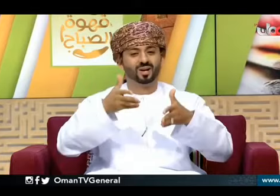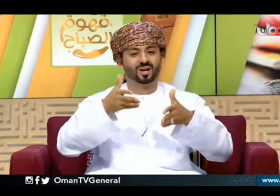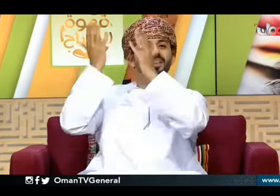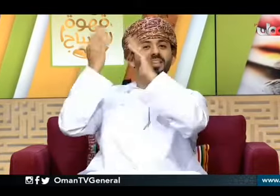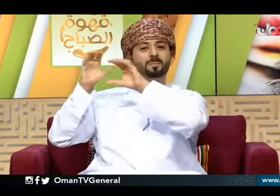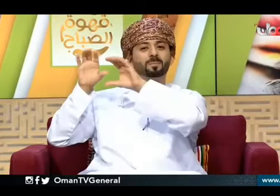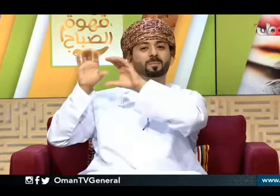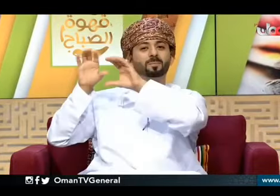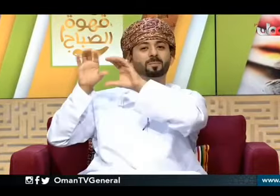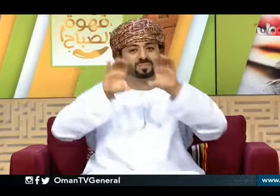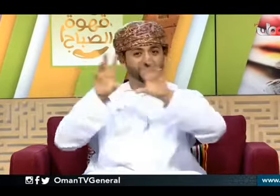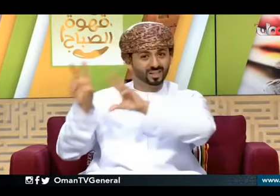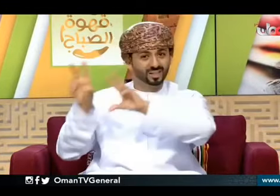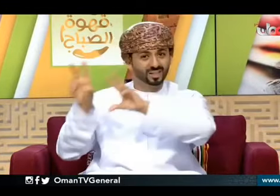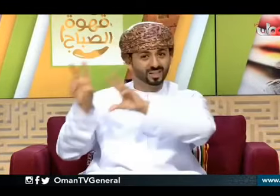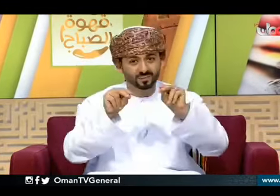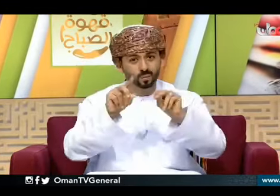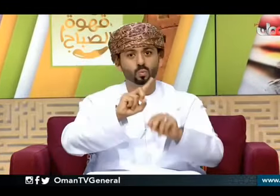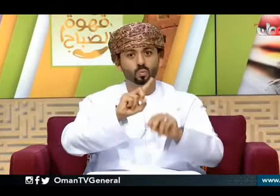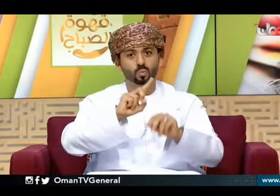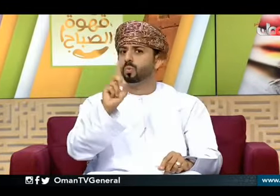يعني يحافظ على نفسه ويحافظ على أسرته.